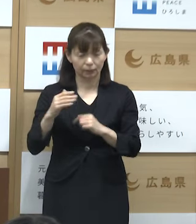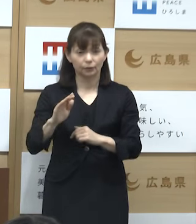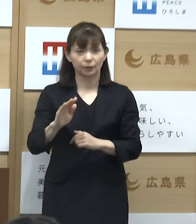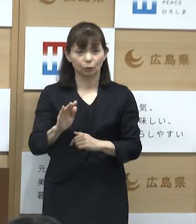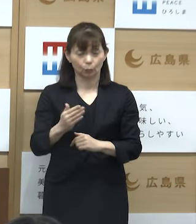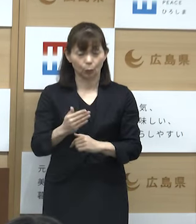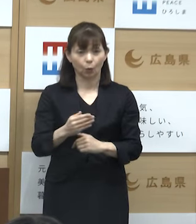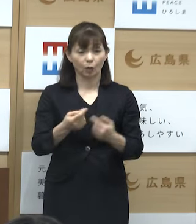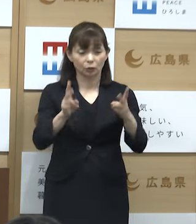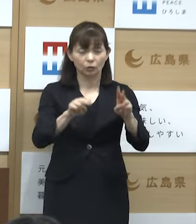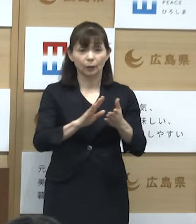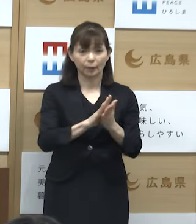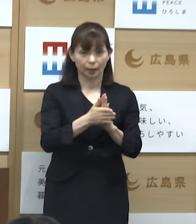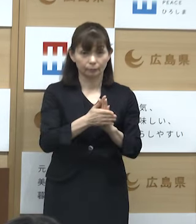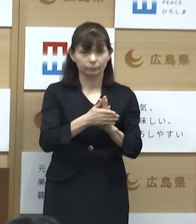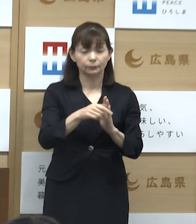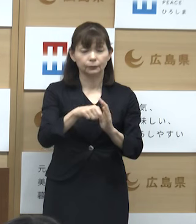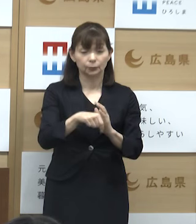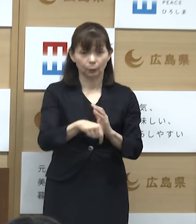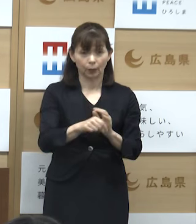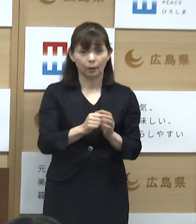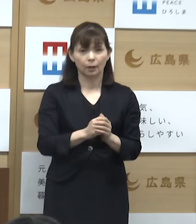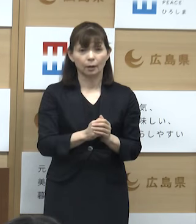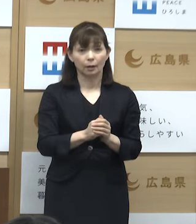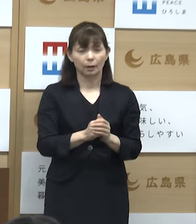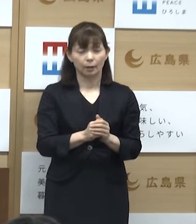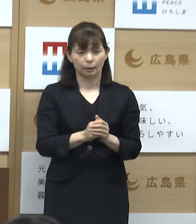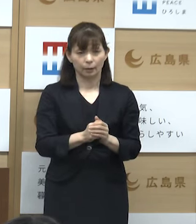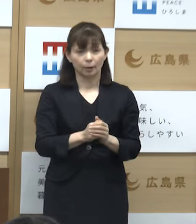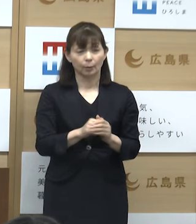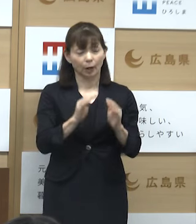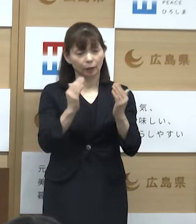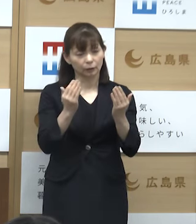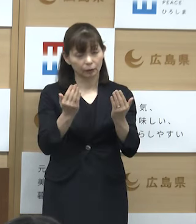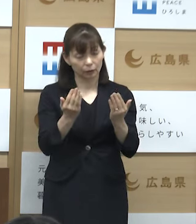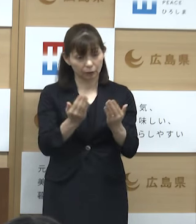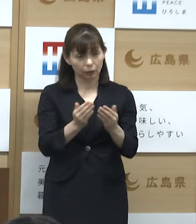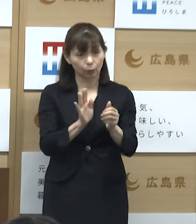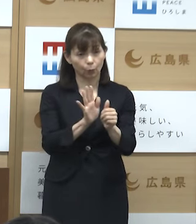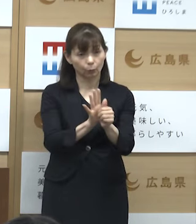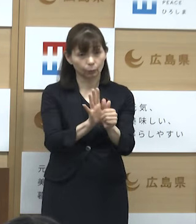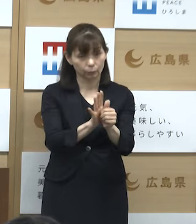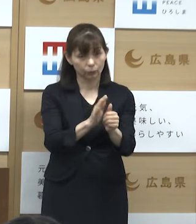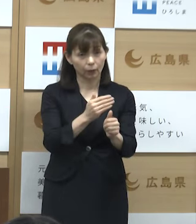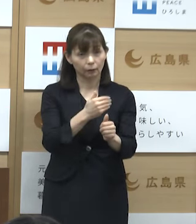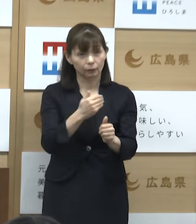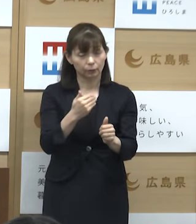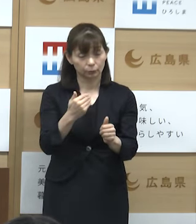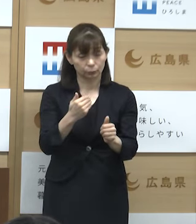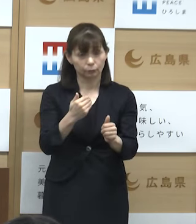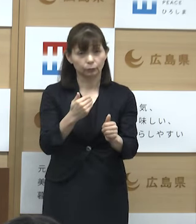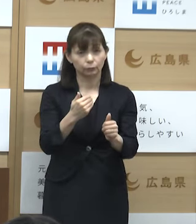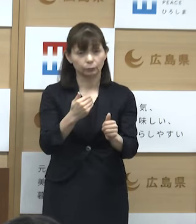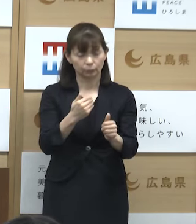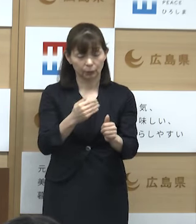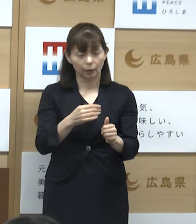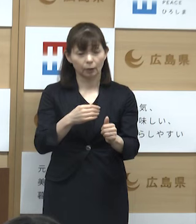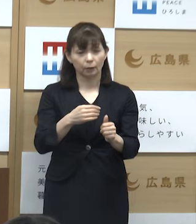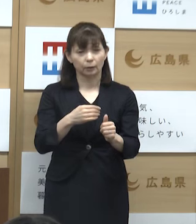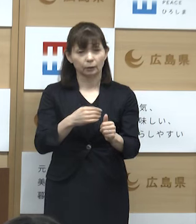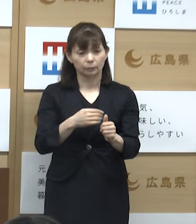ては一定程度のカバーをしているというかですね、ご自身で選択